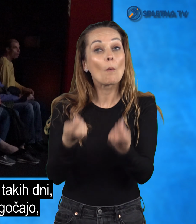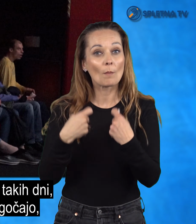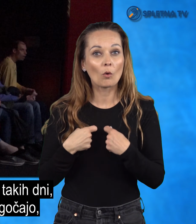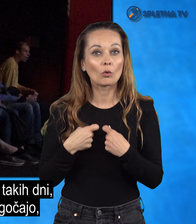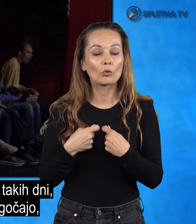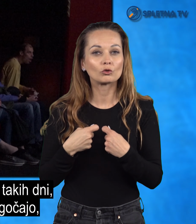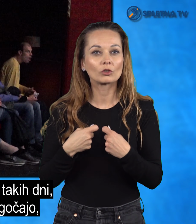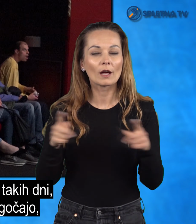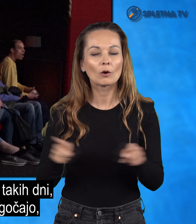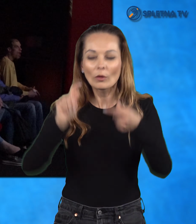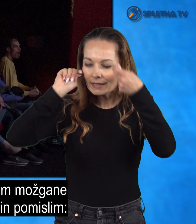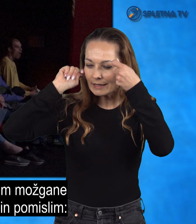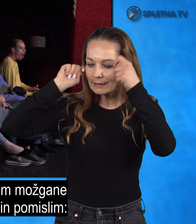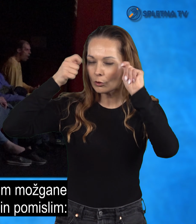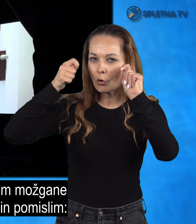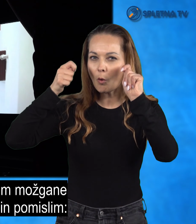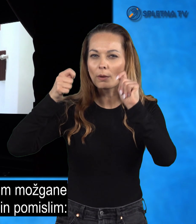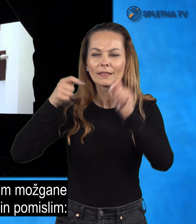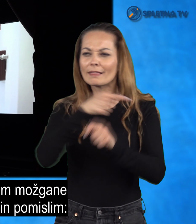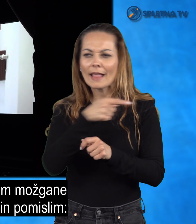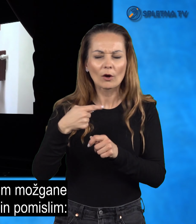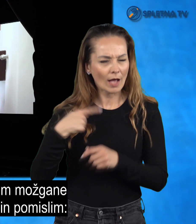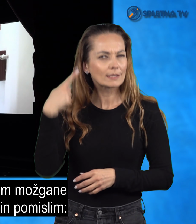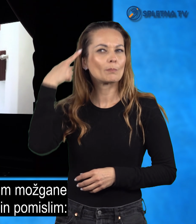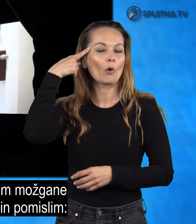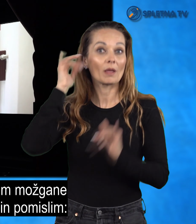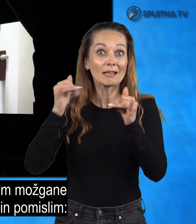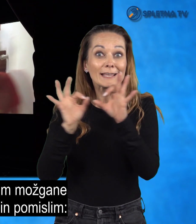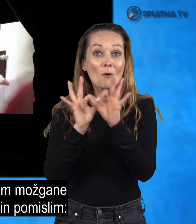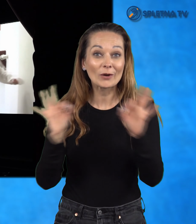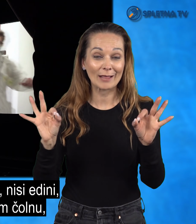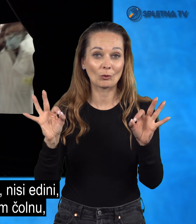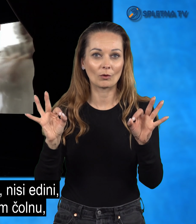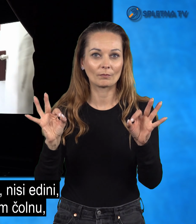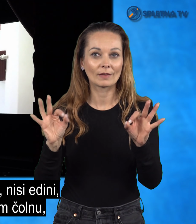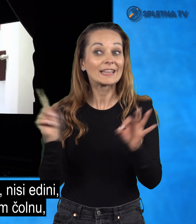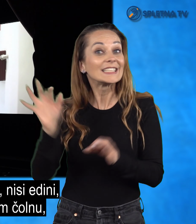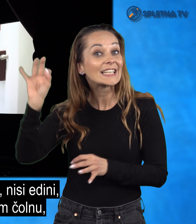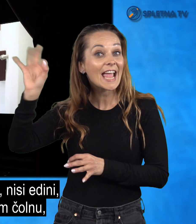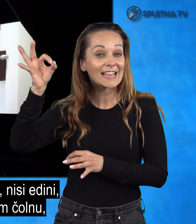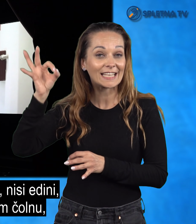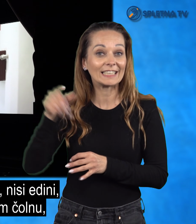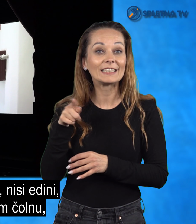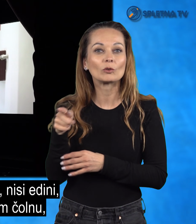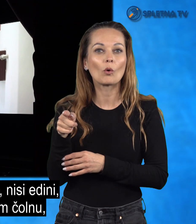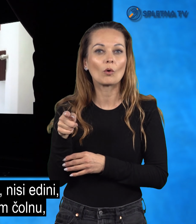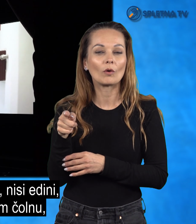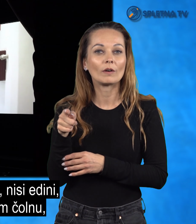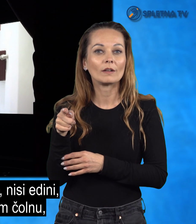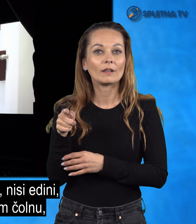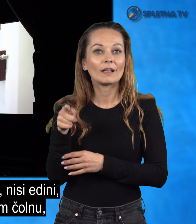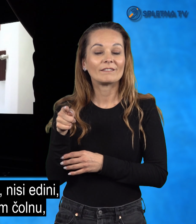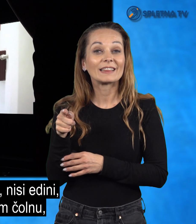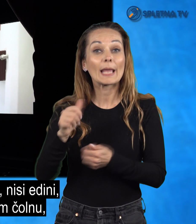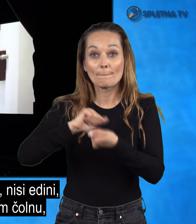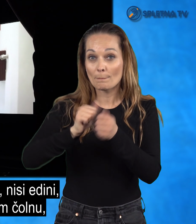dni, ki mi omogoča malo izklopiti možgane z negativnostem in pomislam, ej, ureduje. Nisi